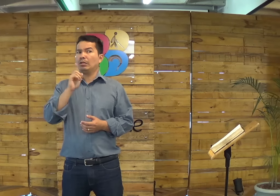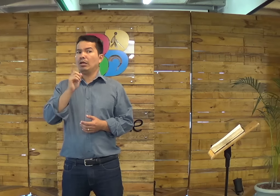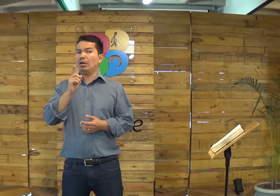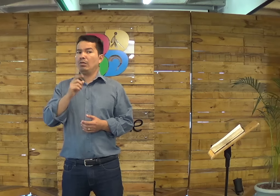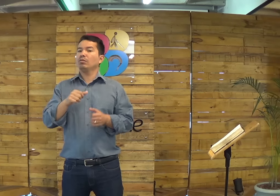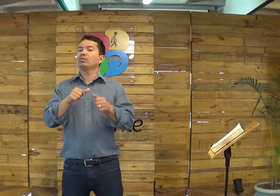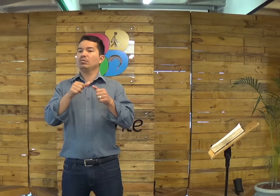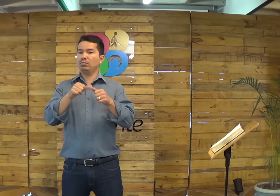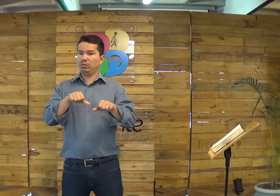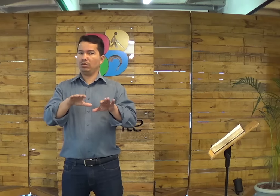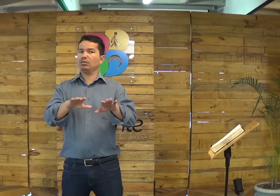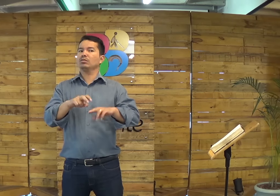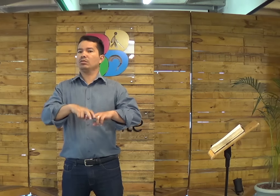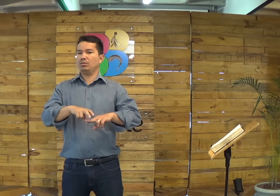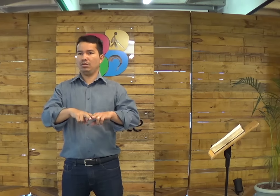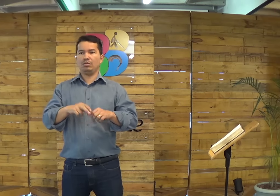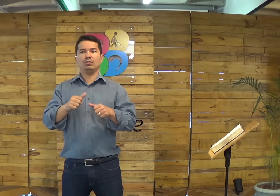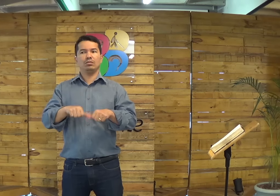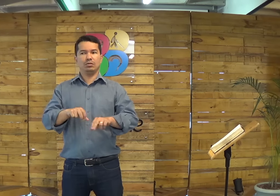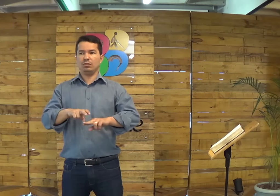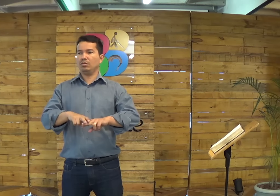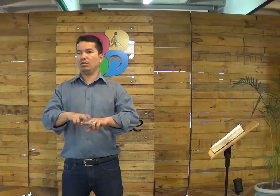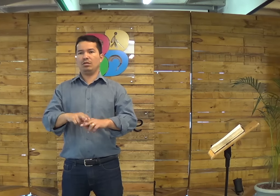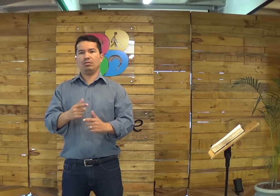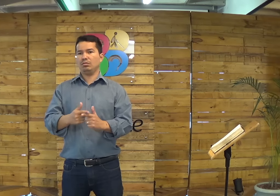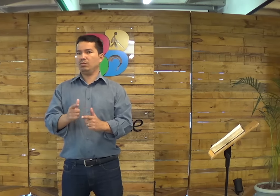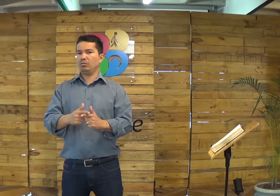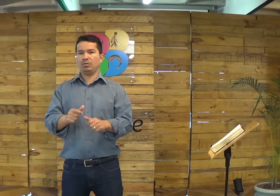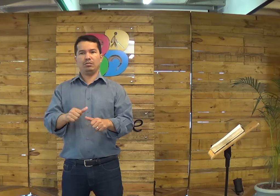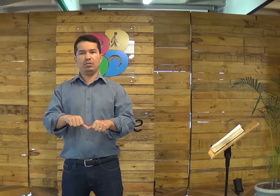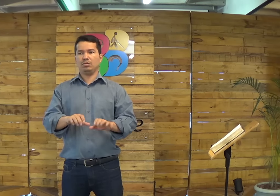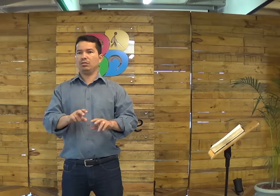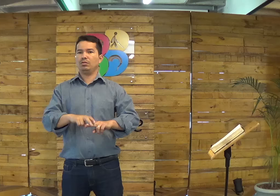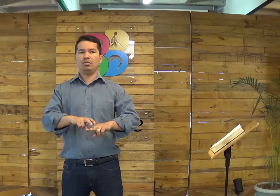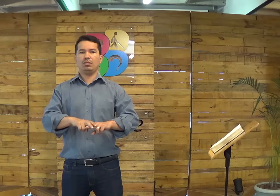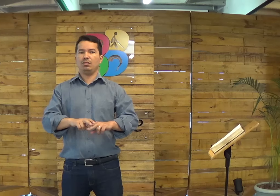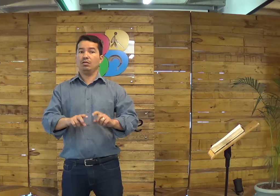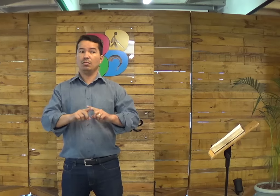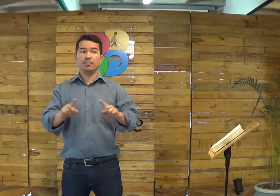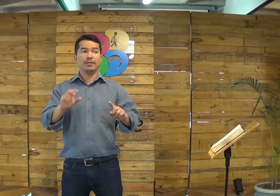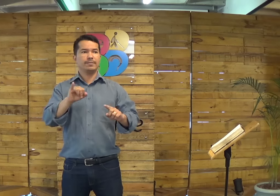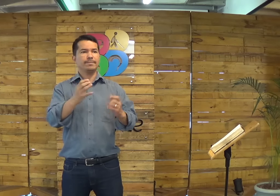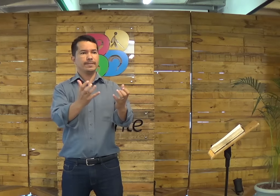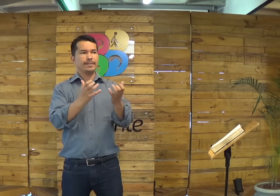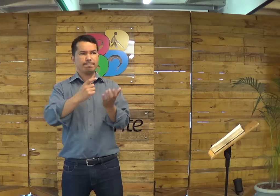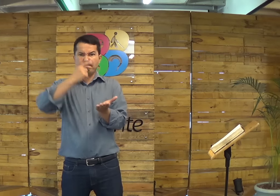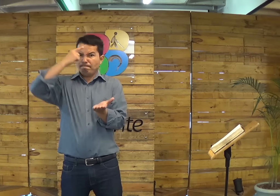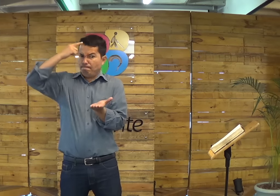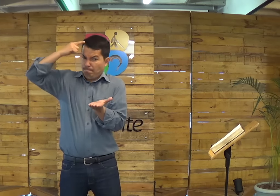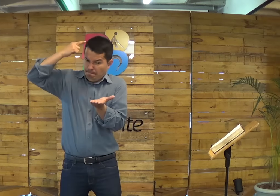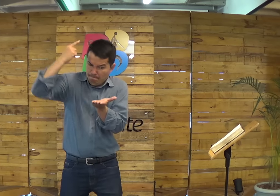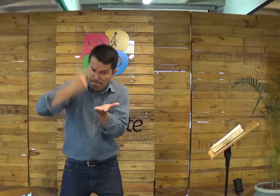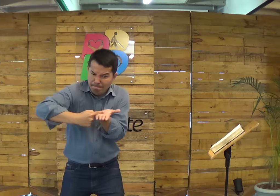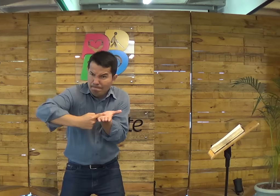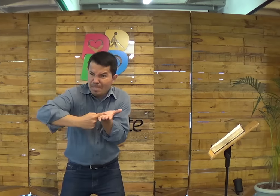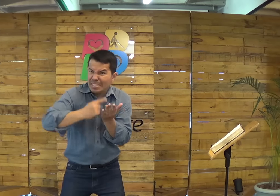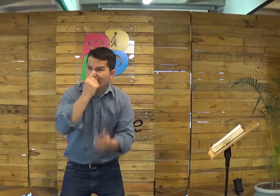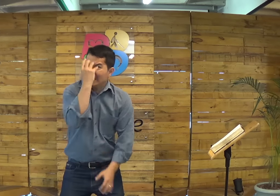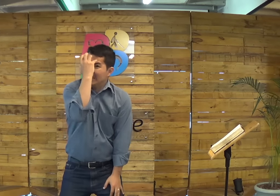não melhor não Então fica sentado se você tem dúvida fica sentado não tem problema mas se você realmente quer ter esse